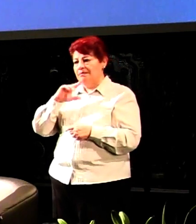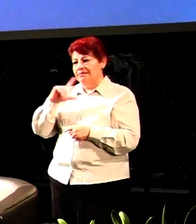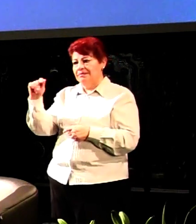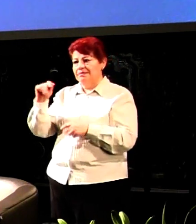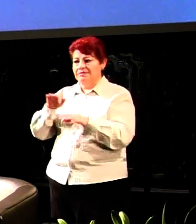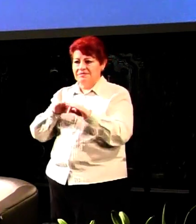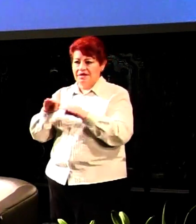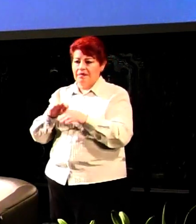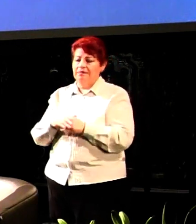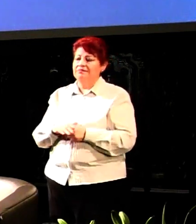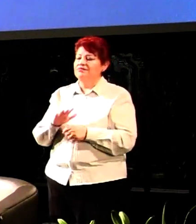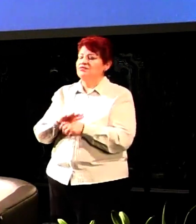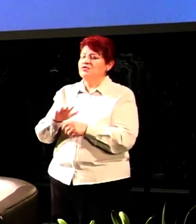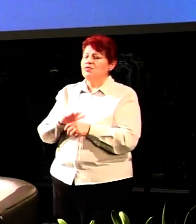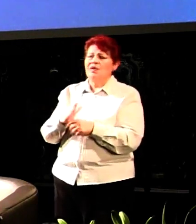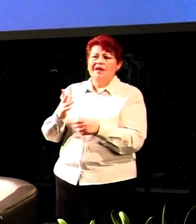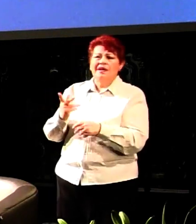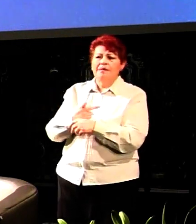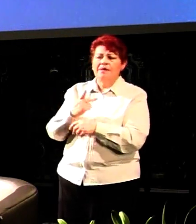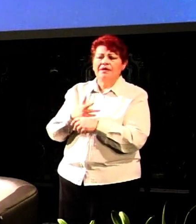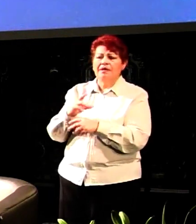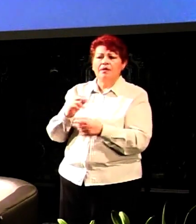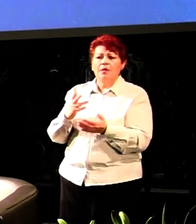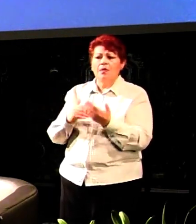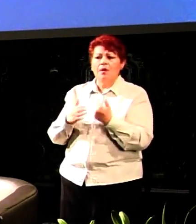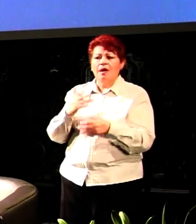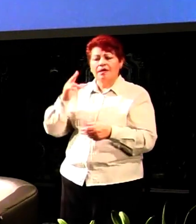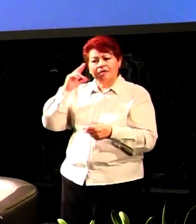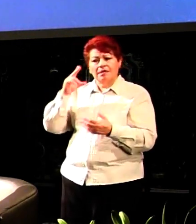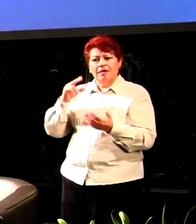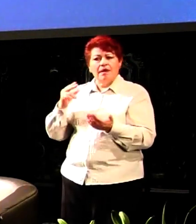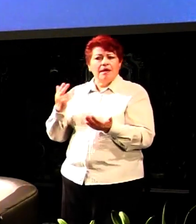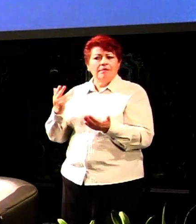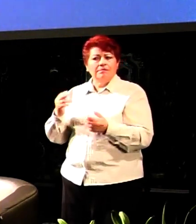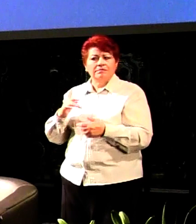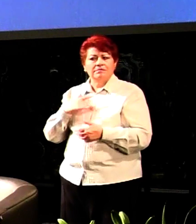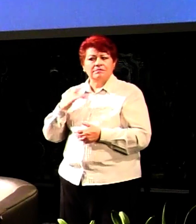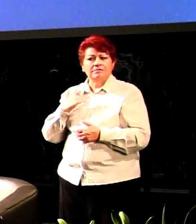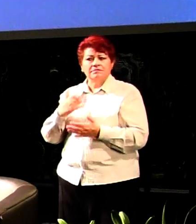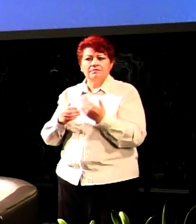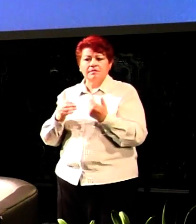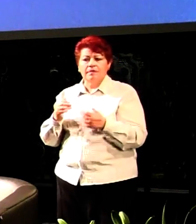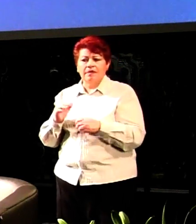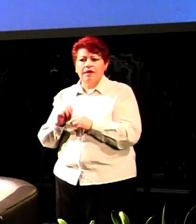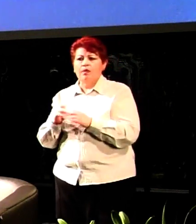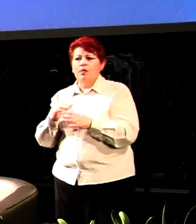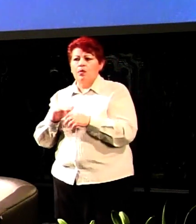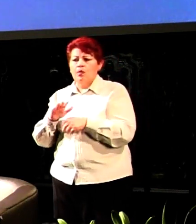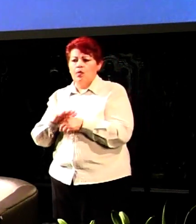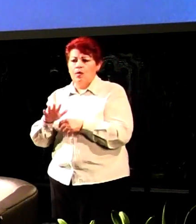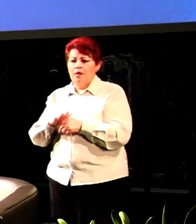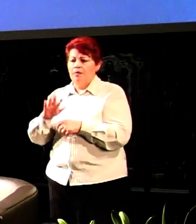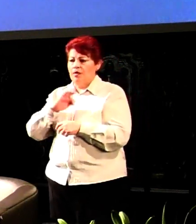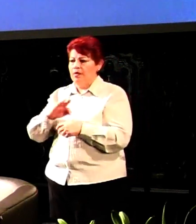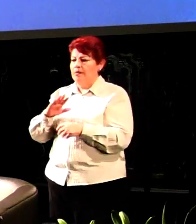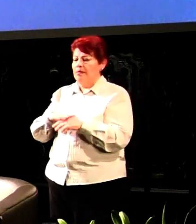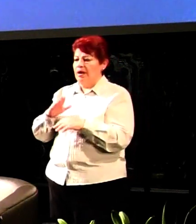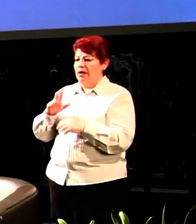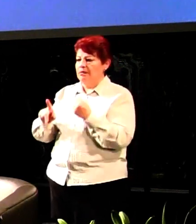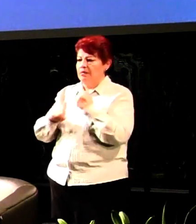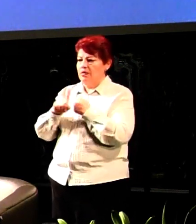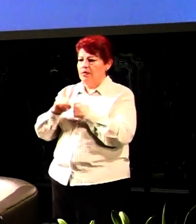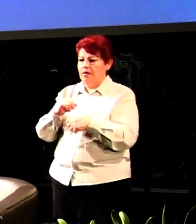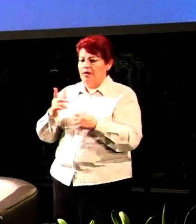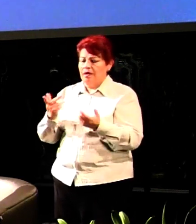desarrollar. ¿Cuáles son las consecuencias de no manejar la inteligencia emocional? Pues obviamente podemos tener mayores problemas